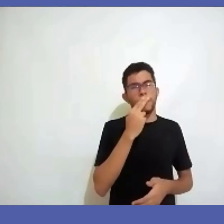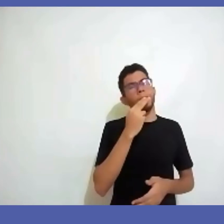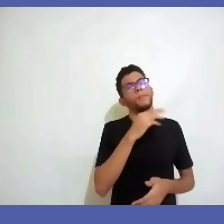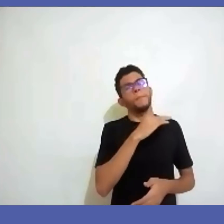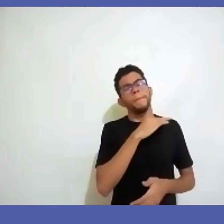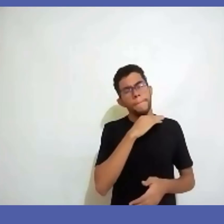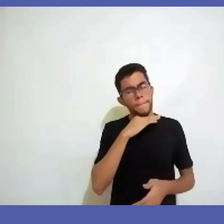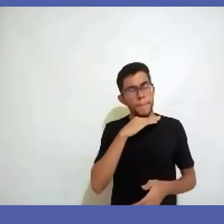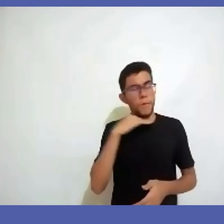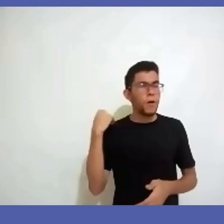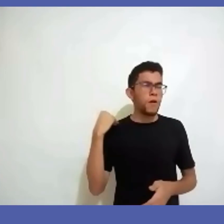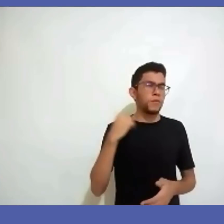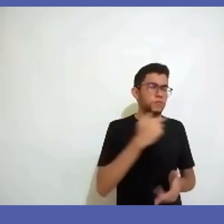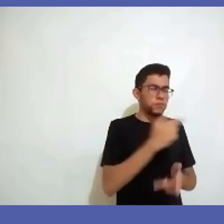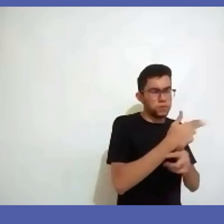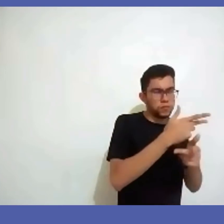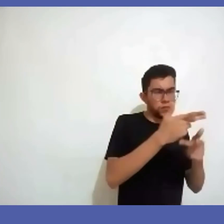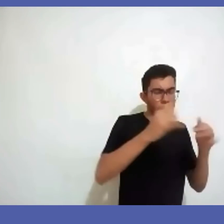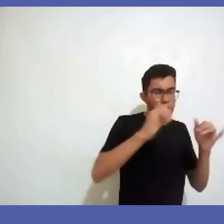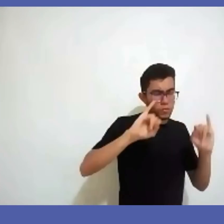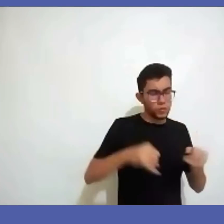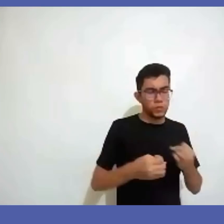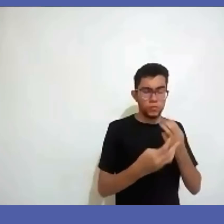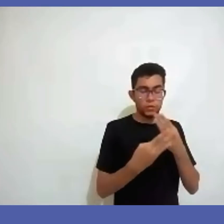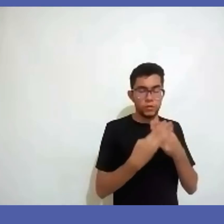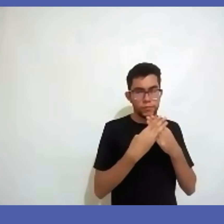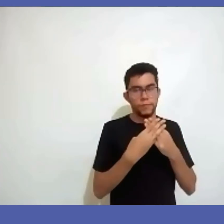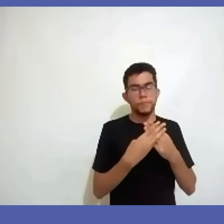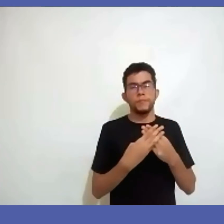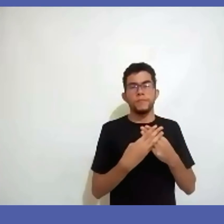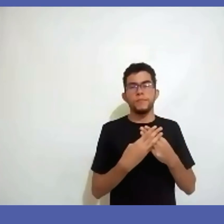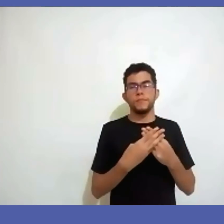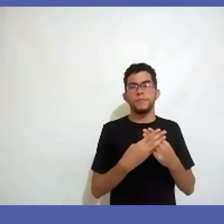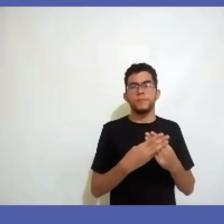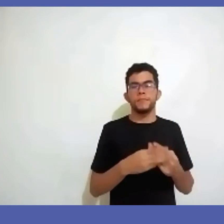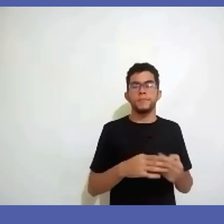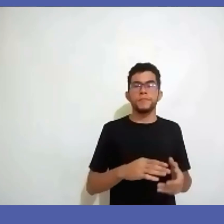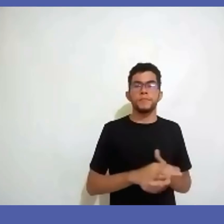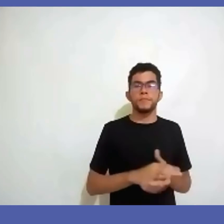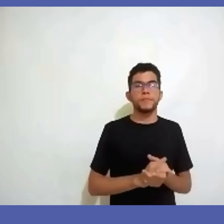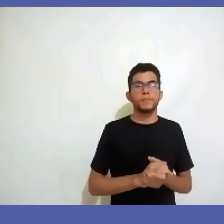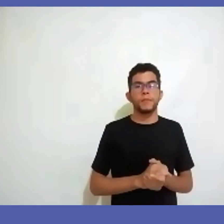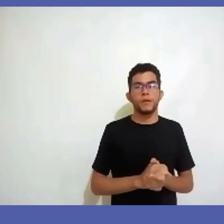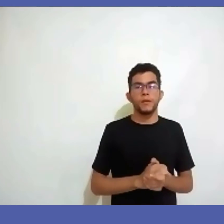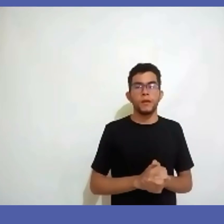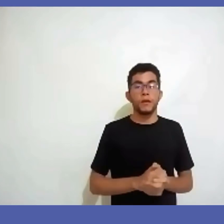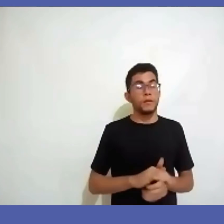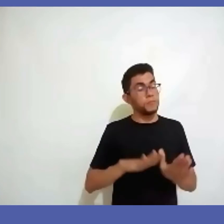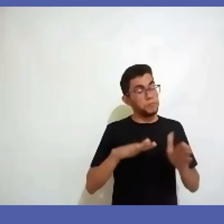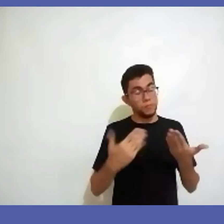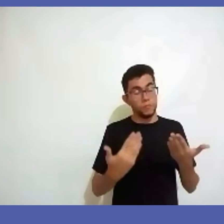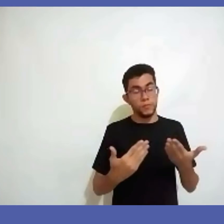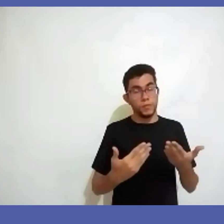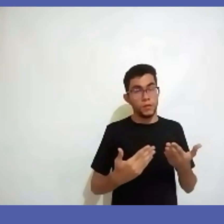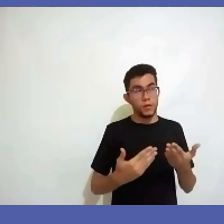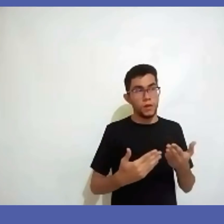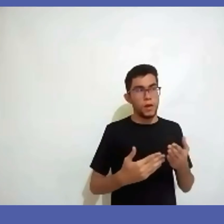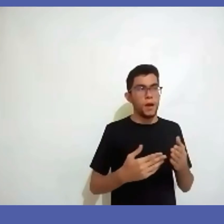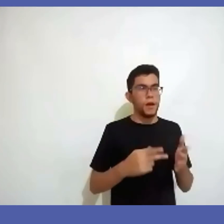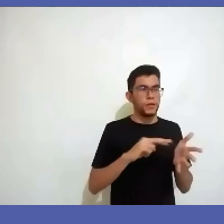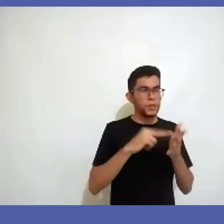muito preconceito, muitas perseguições. Mas isso, na verdade, é fruto da sua própria